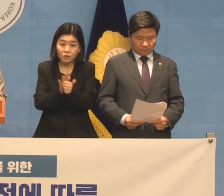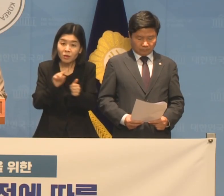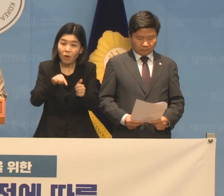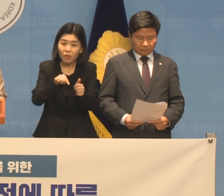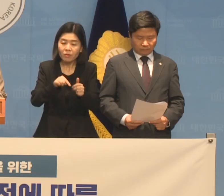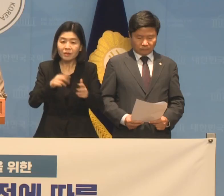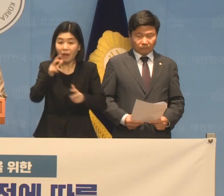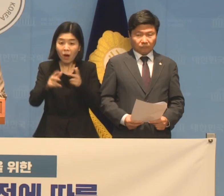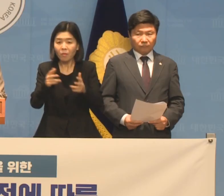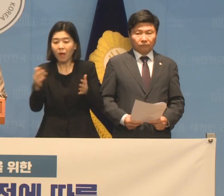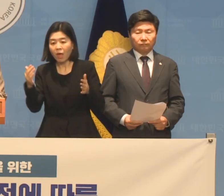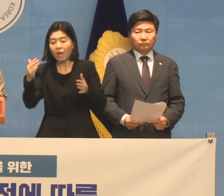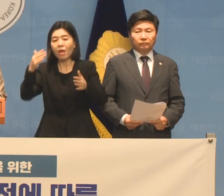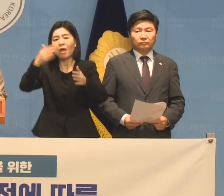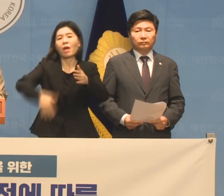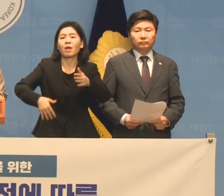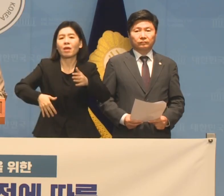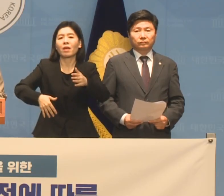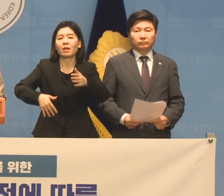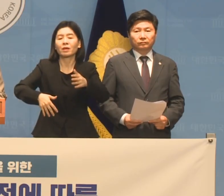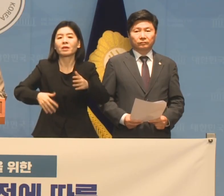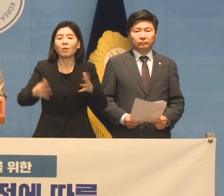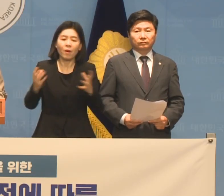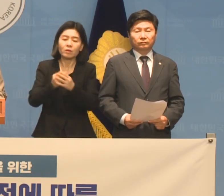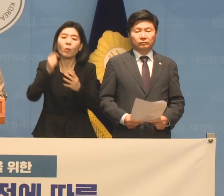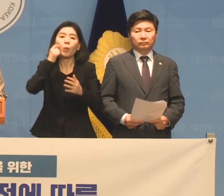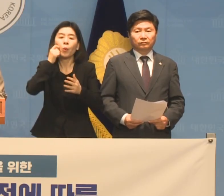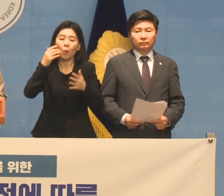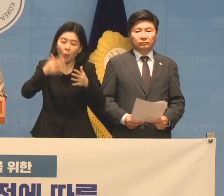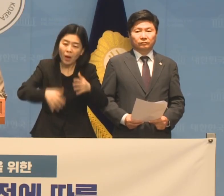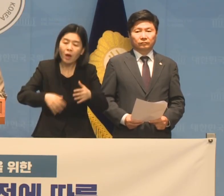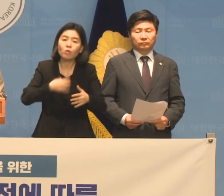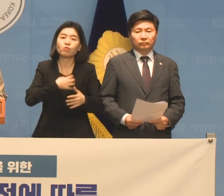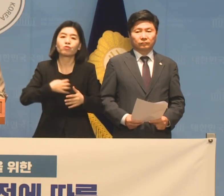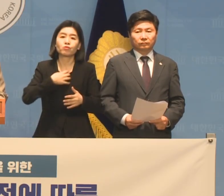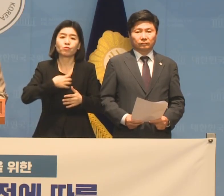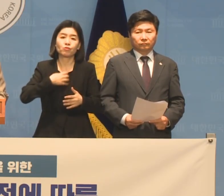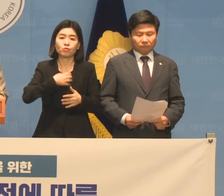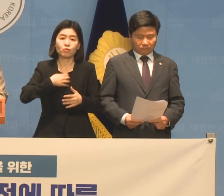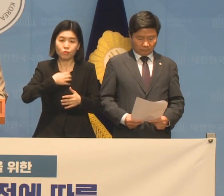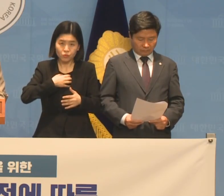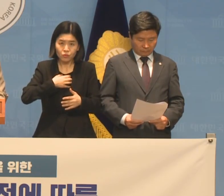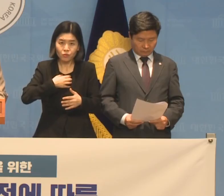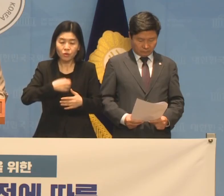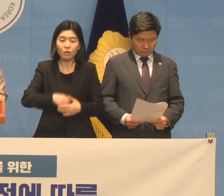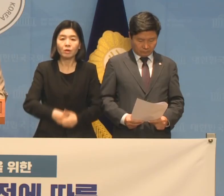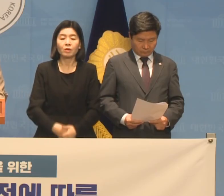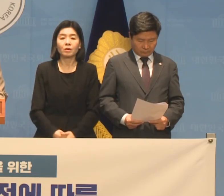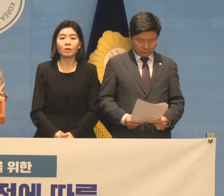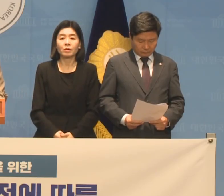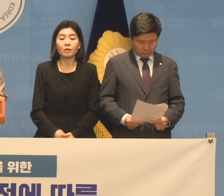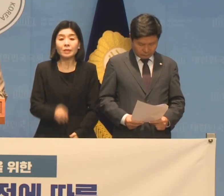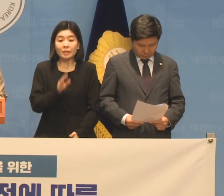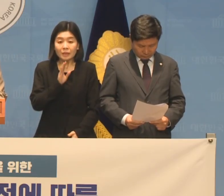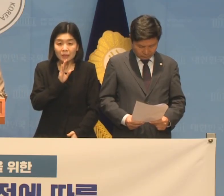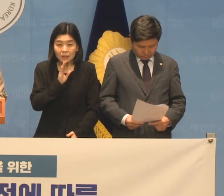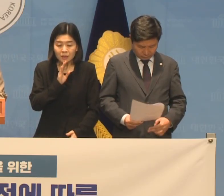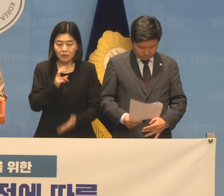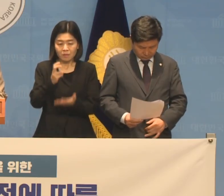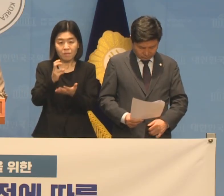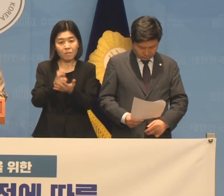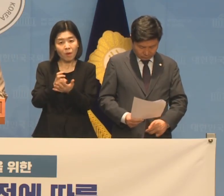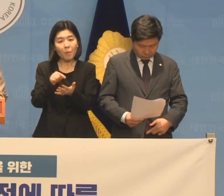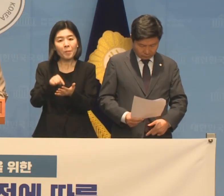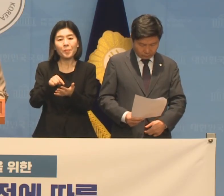상태로 중단될 수 있다는 우려가 커지고 있습니다. 실제로 법률